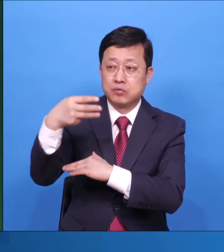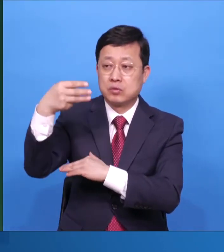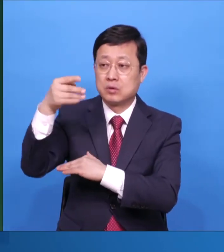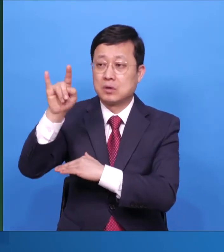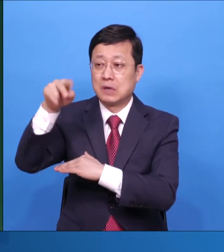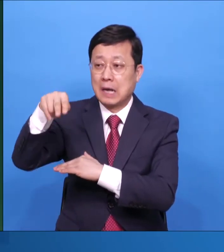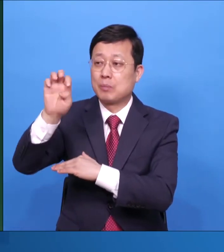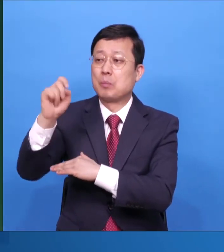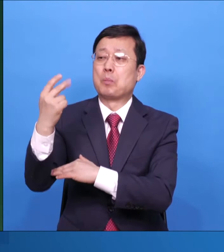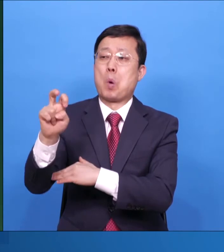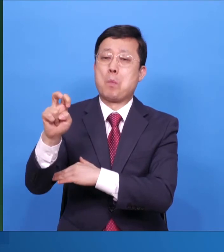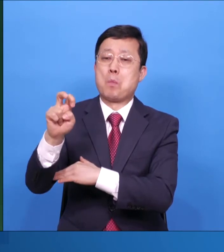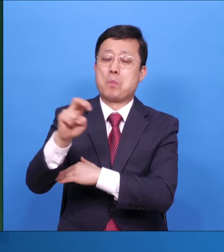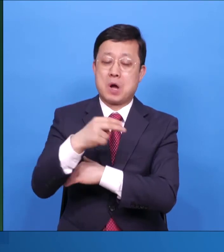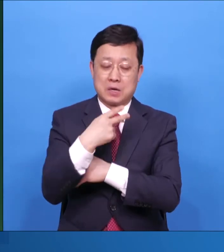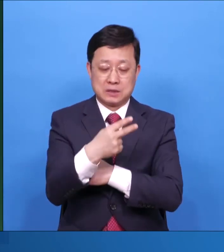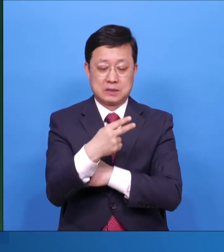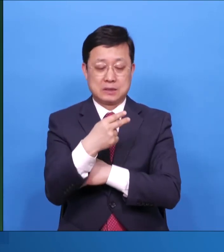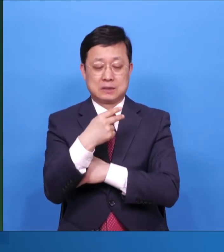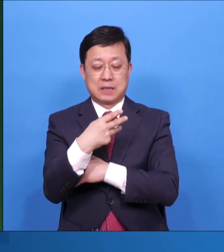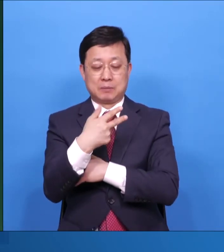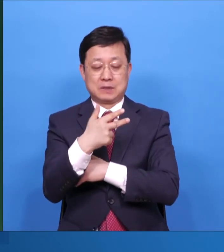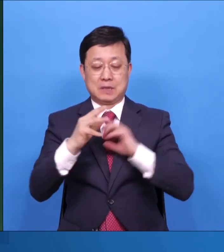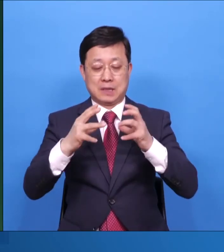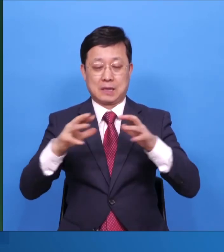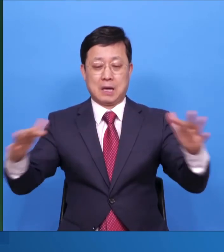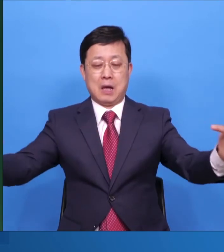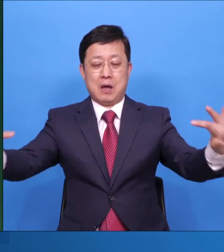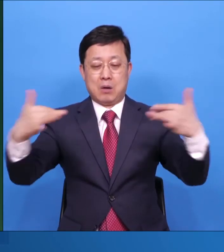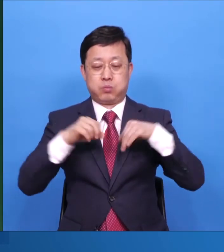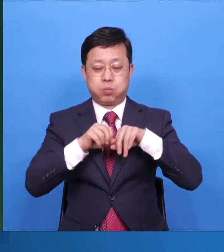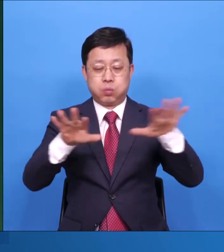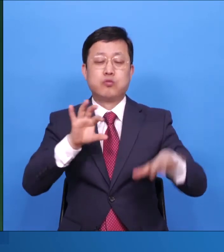되냐면요. 정말 여러분이